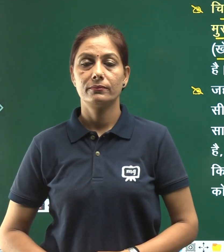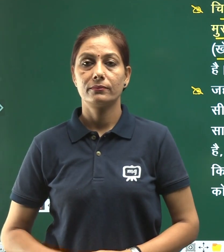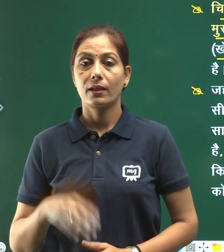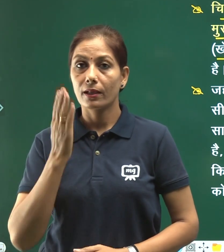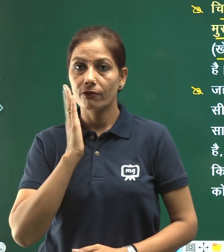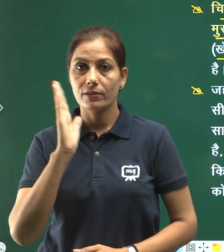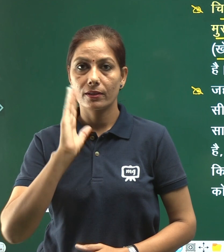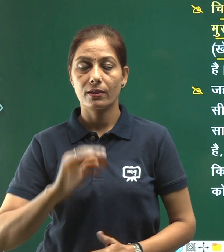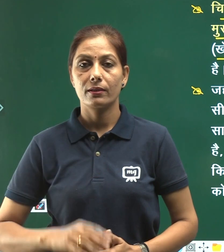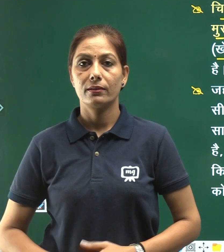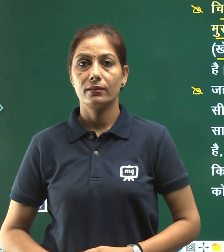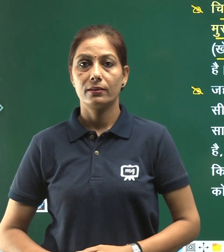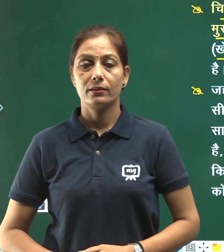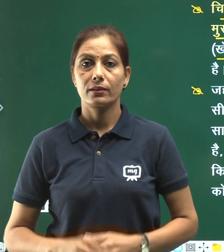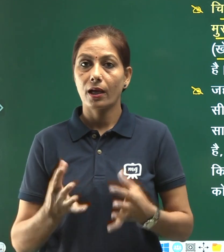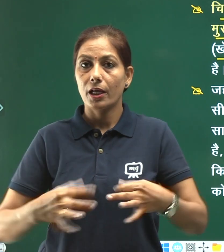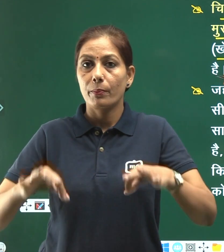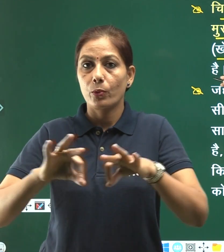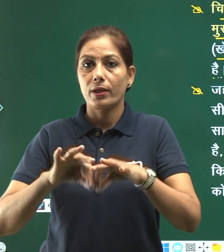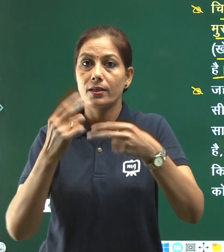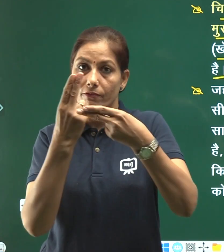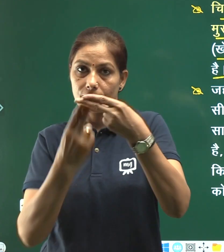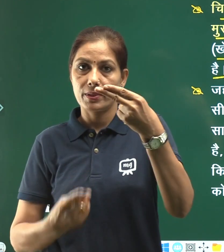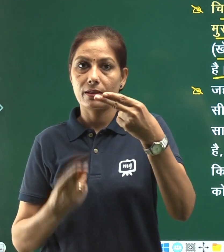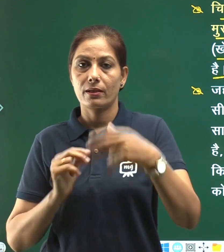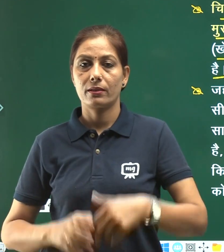कविता का मुख्य विषय है।